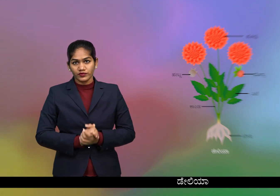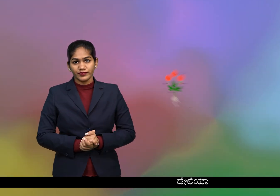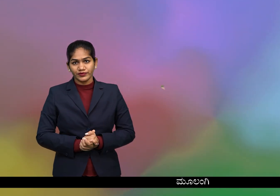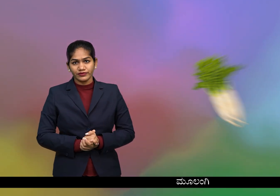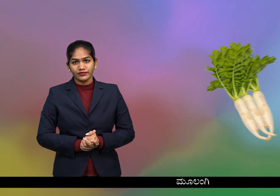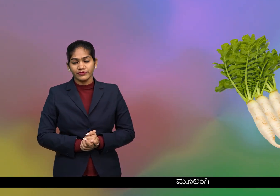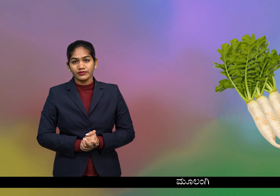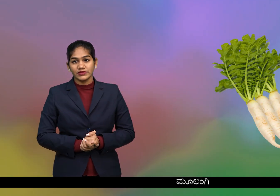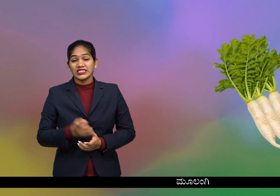ಮೂಲಂಗಿ,